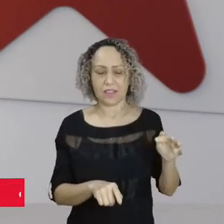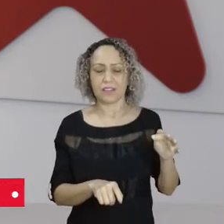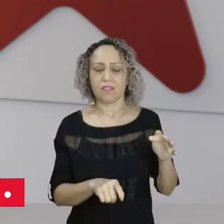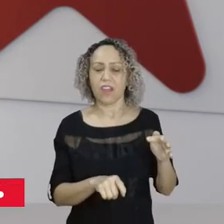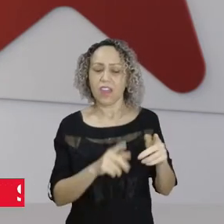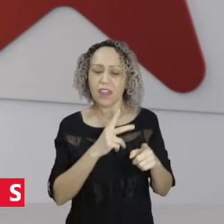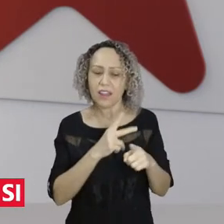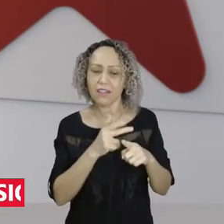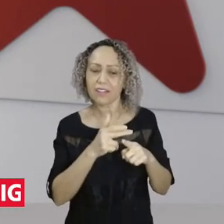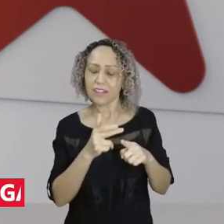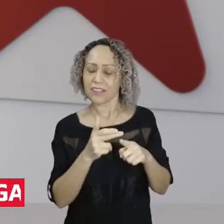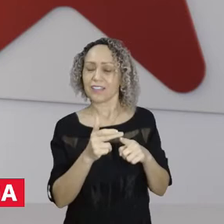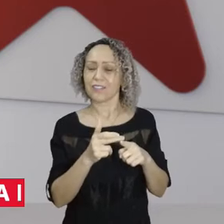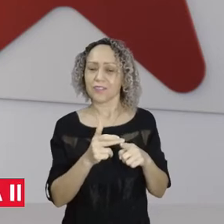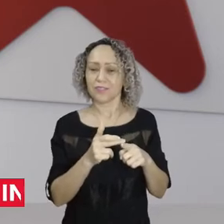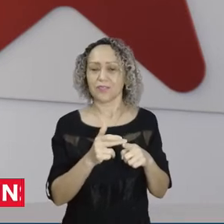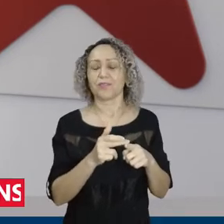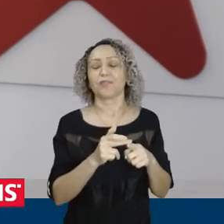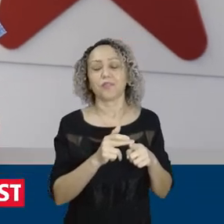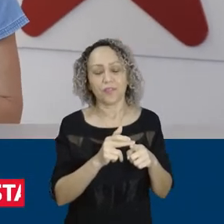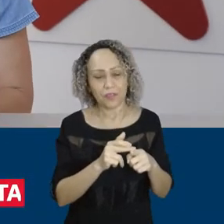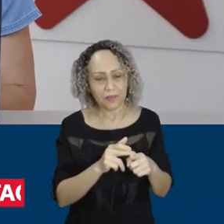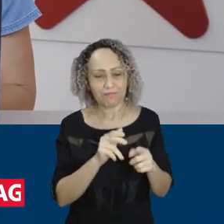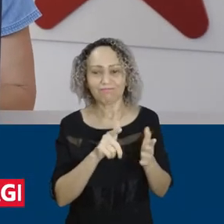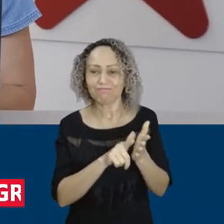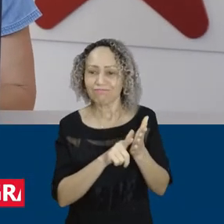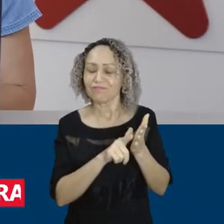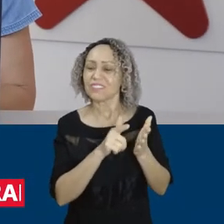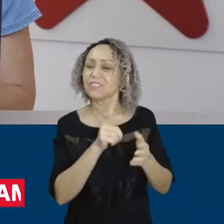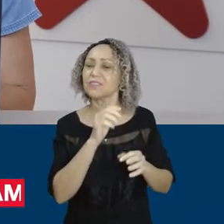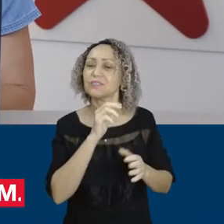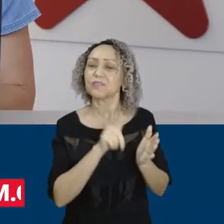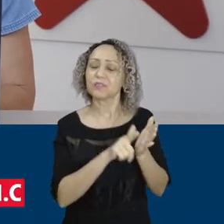notícias do PT. Bom dia para você, Fernando, tudo bem?